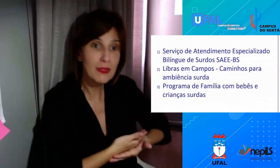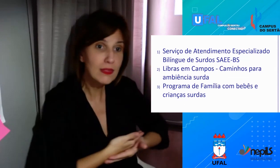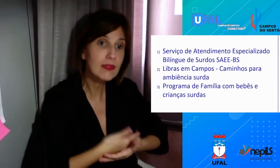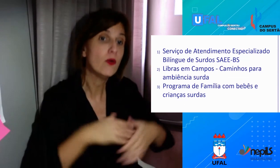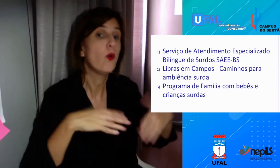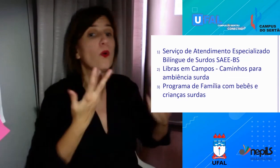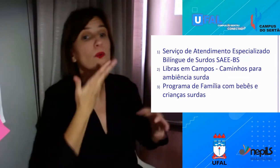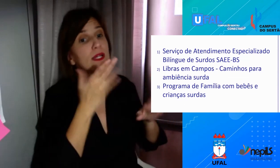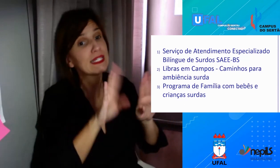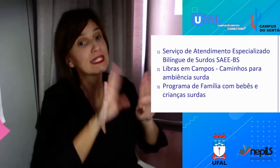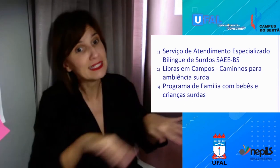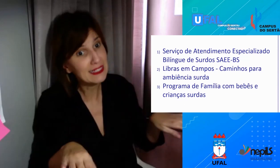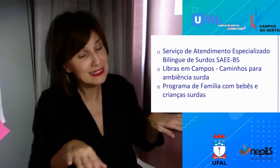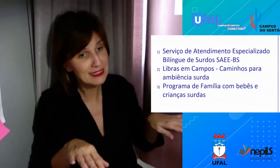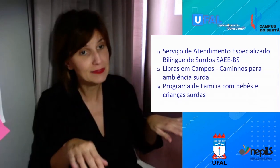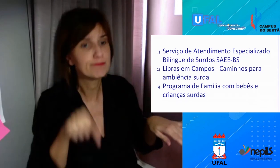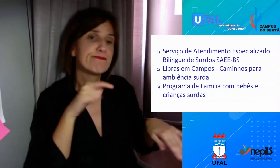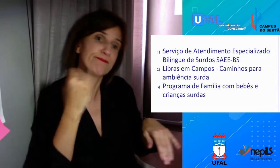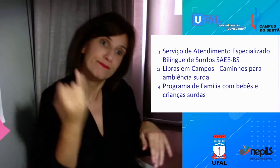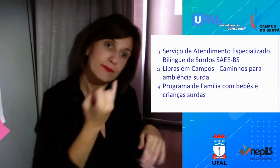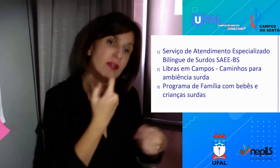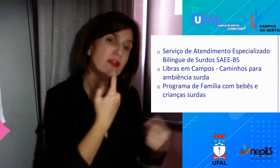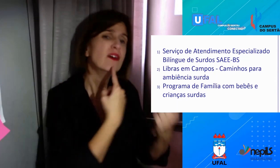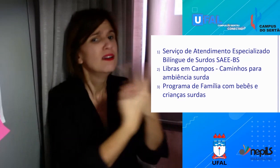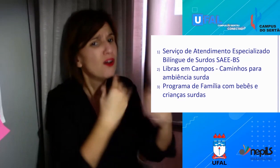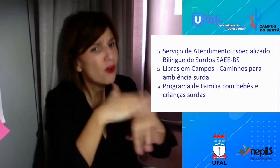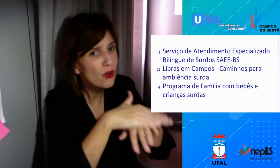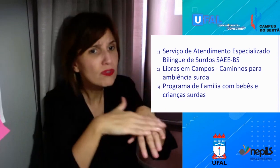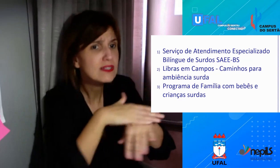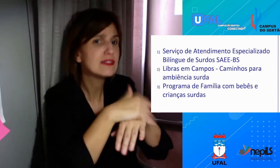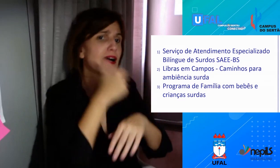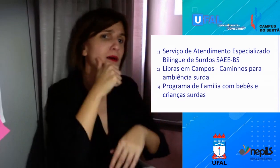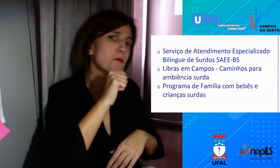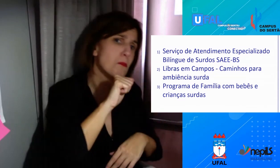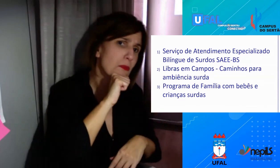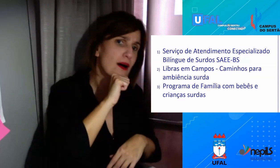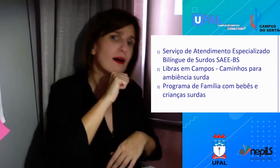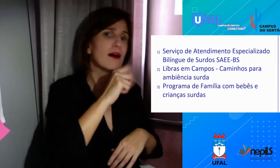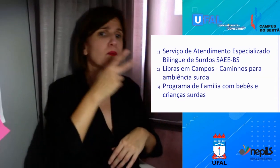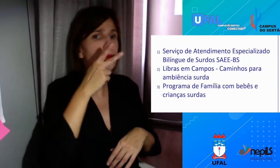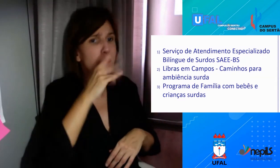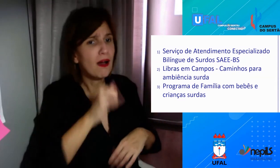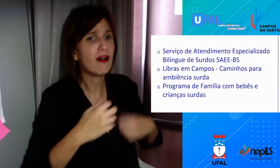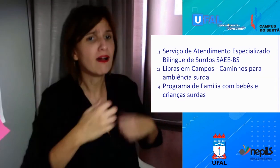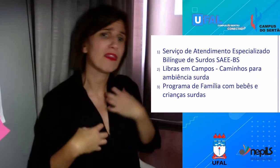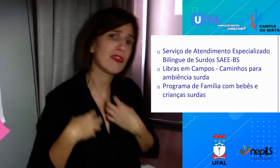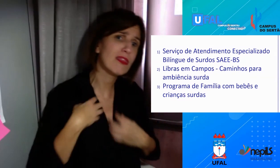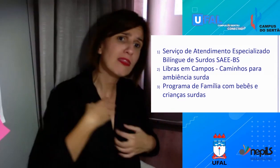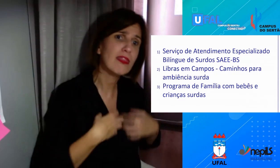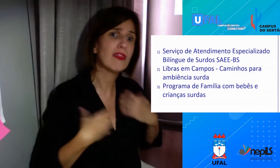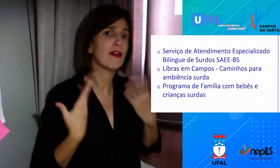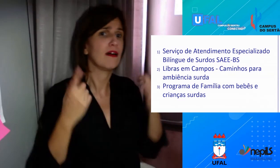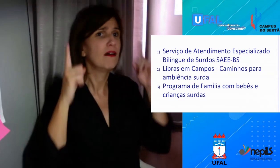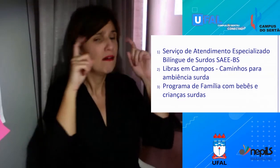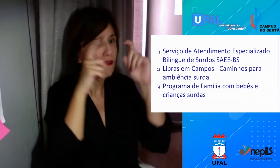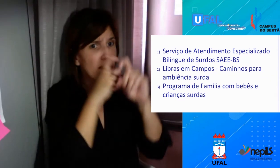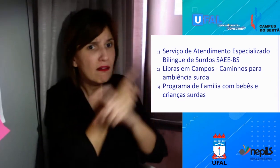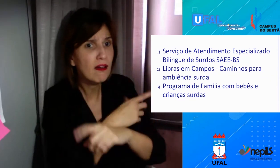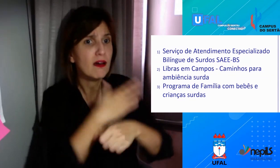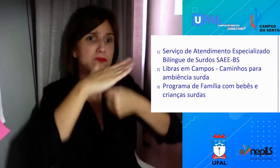está previsto também de acontecer. Além disso, o programa de família com bebês e crianças surdas. Então, o atendimento para